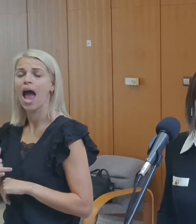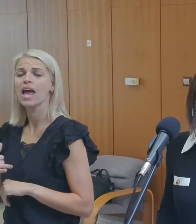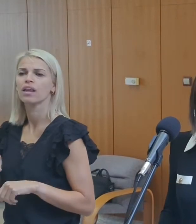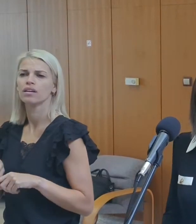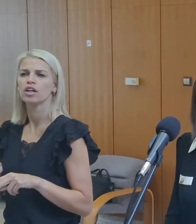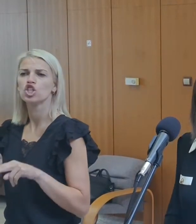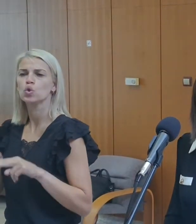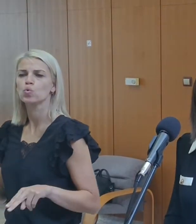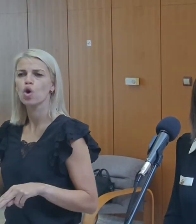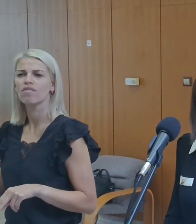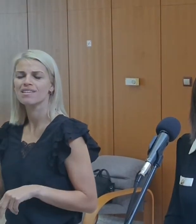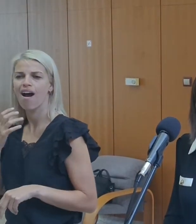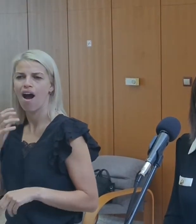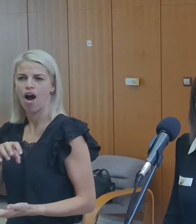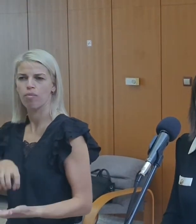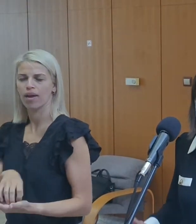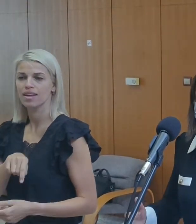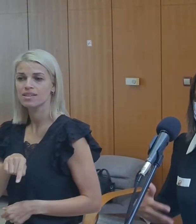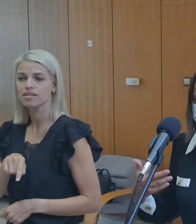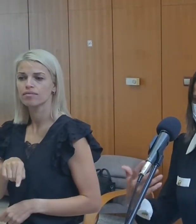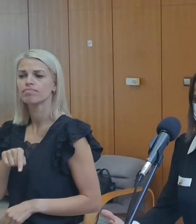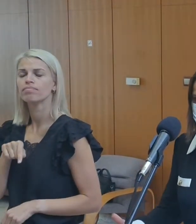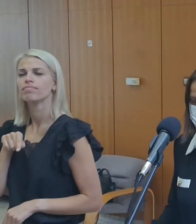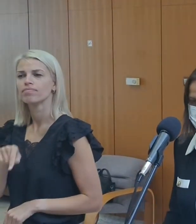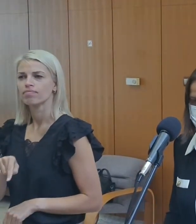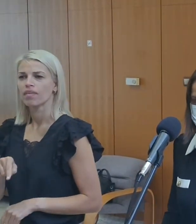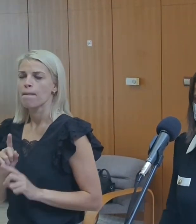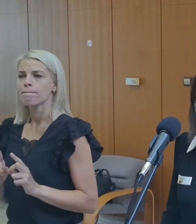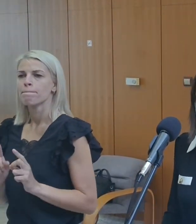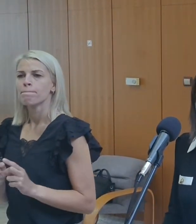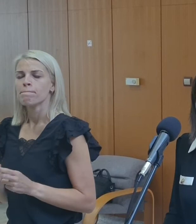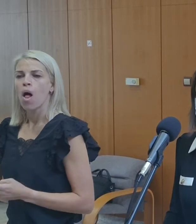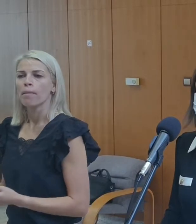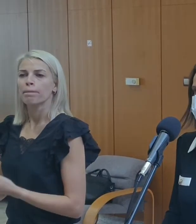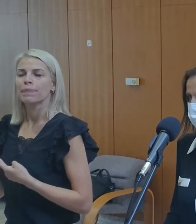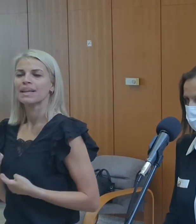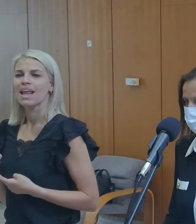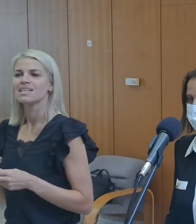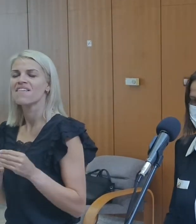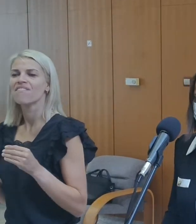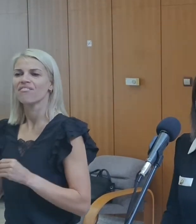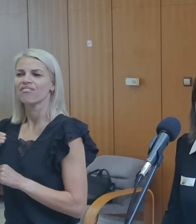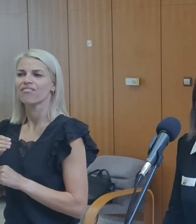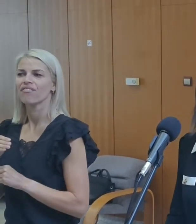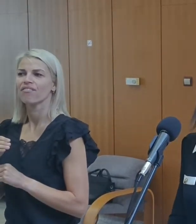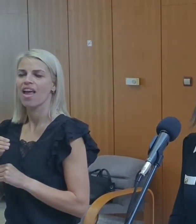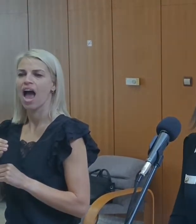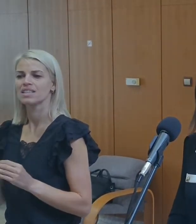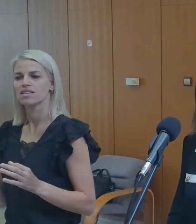obcou, tak by mali podľa mňa priniesť viac prijateľnú formu